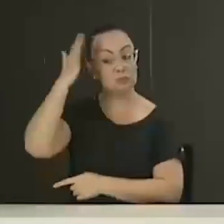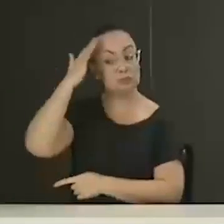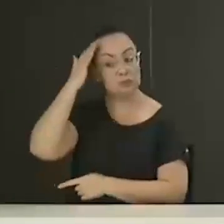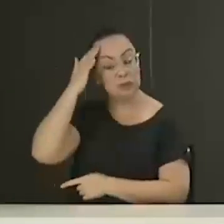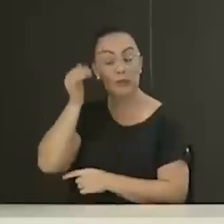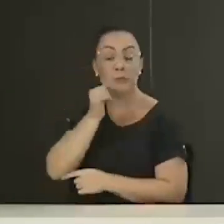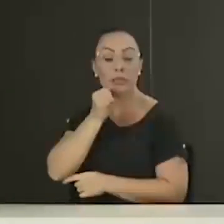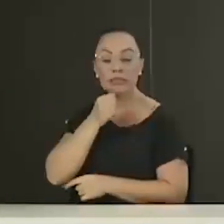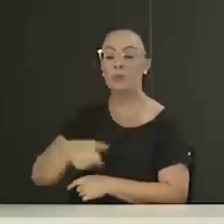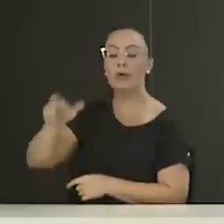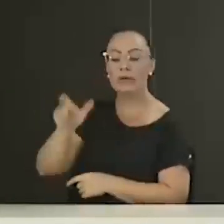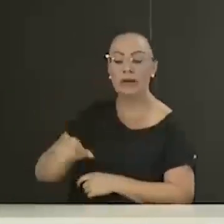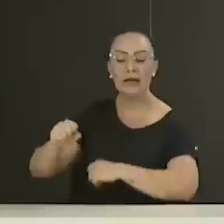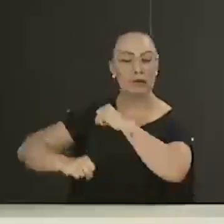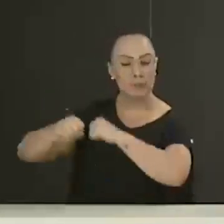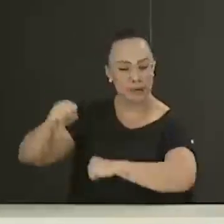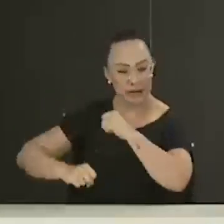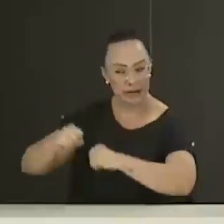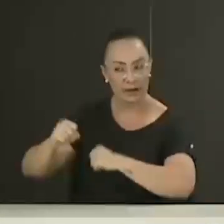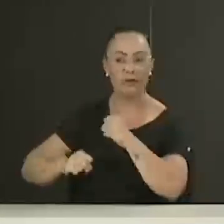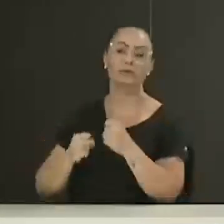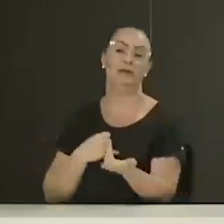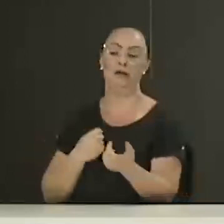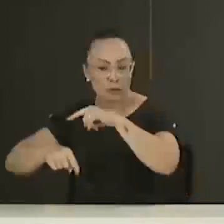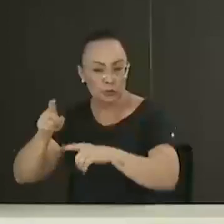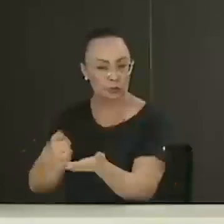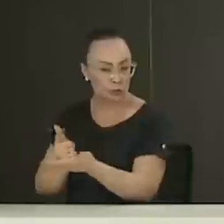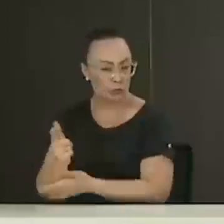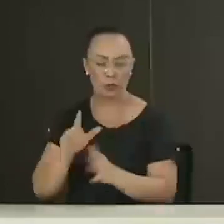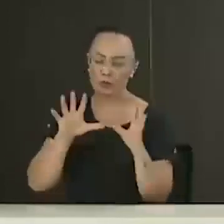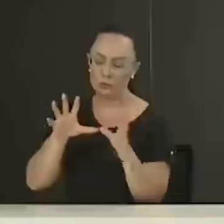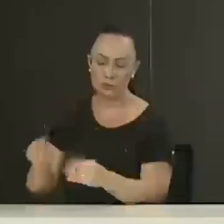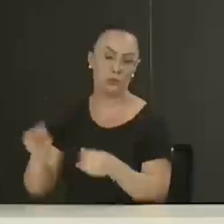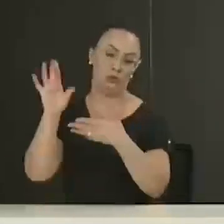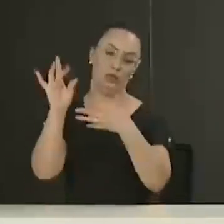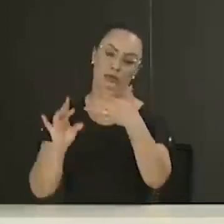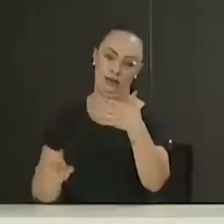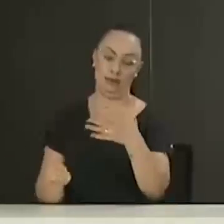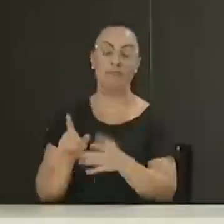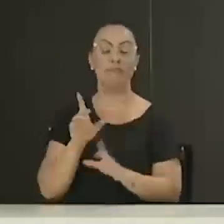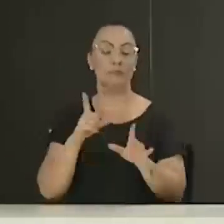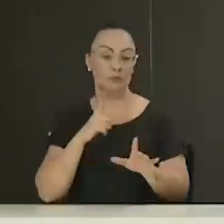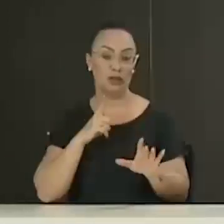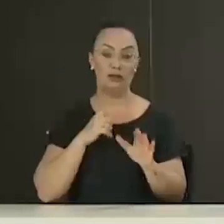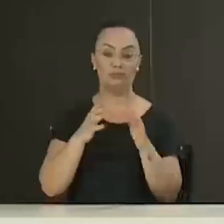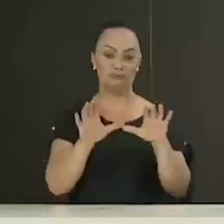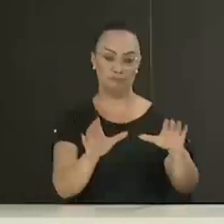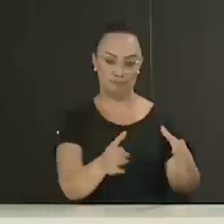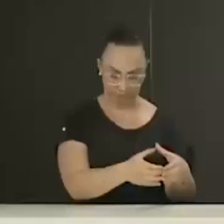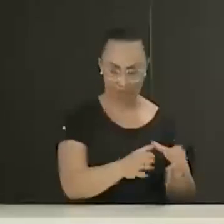ou foi adquirido qual é o processo licitatório e qual é a demanda e visa atender a fazer maior transparência